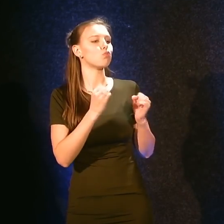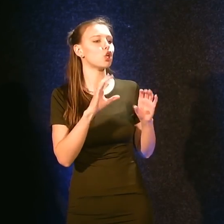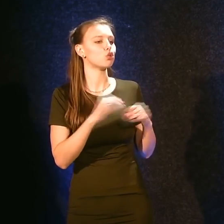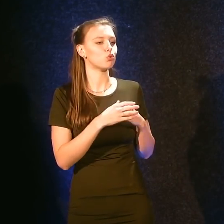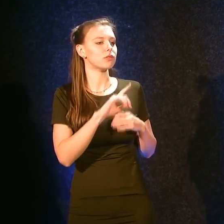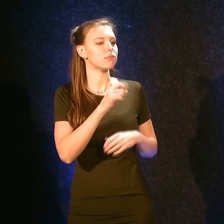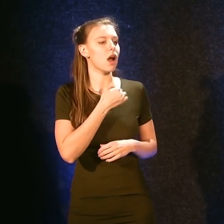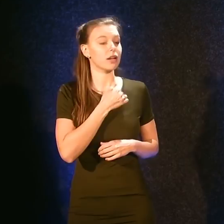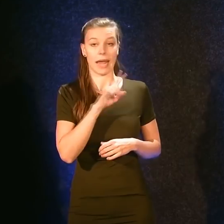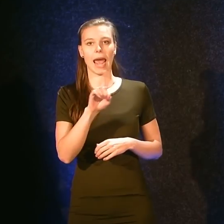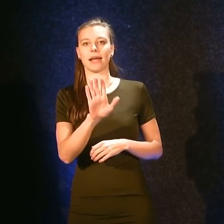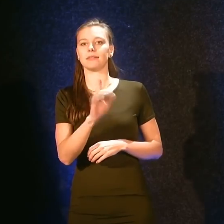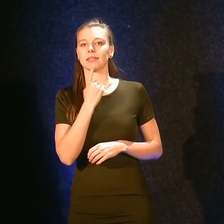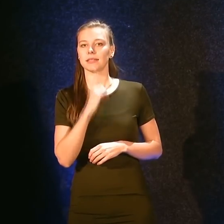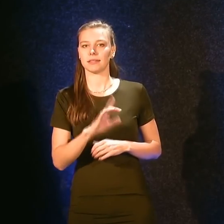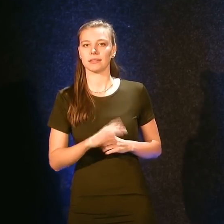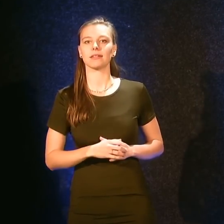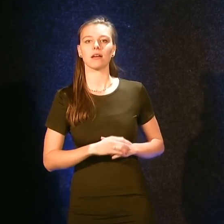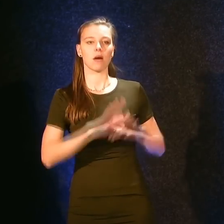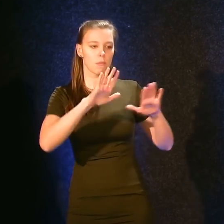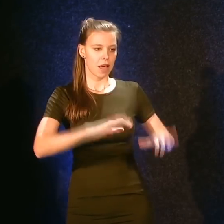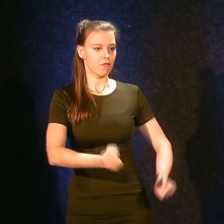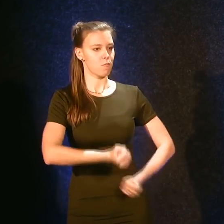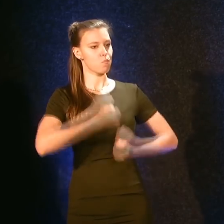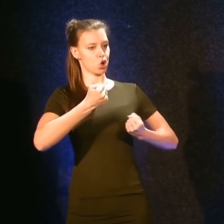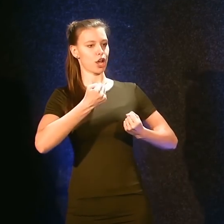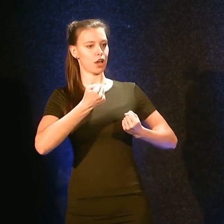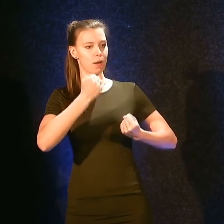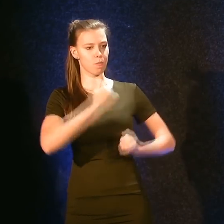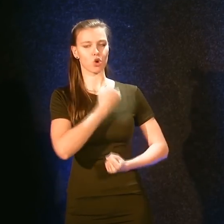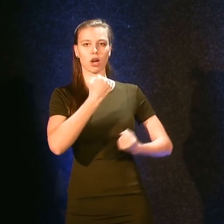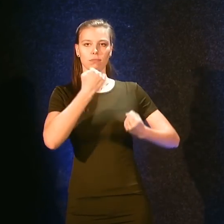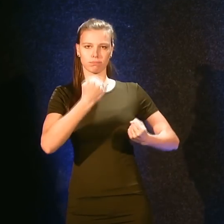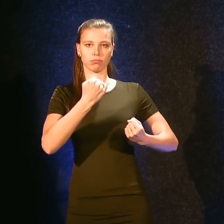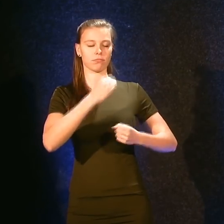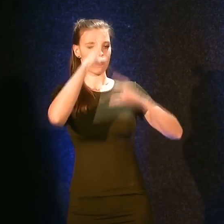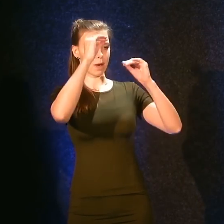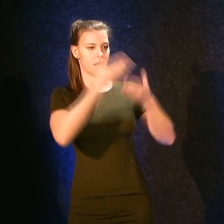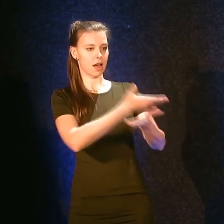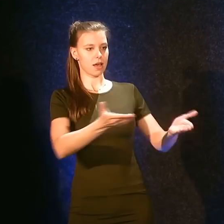zegt hij niet. Houd moed. Houd moed, mannen.